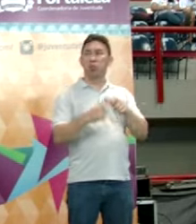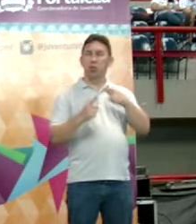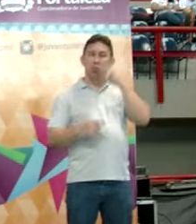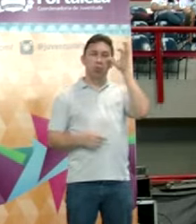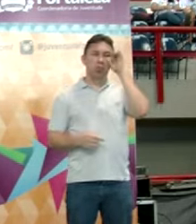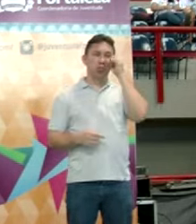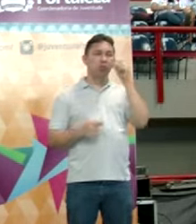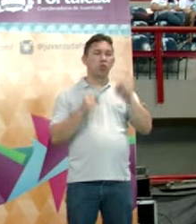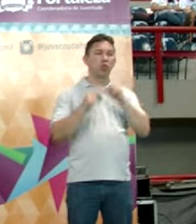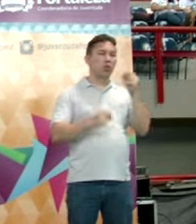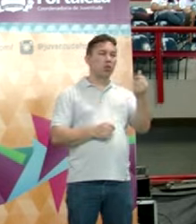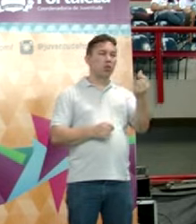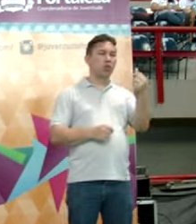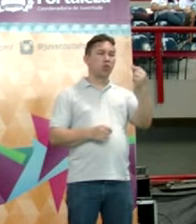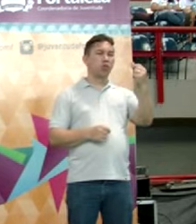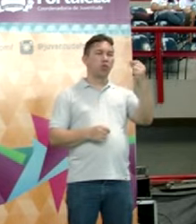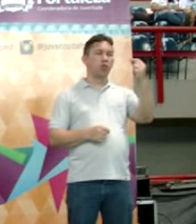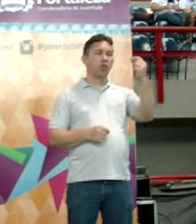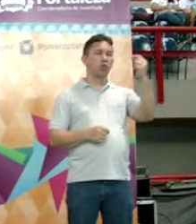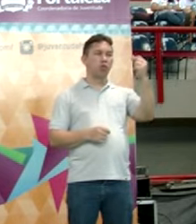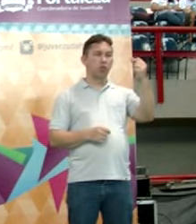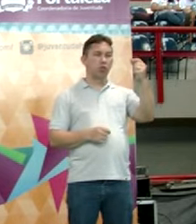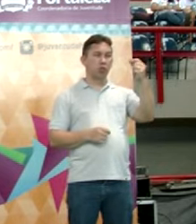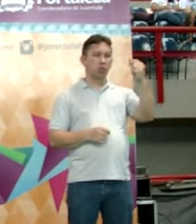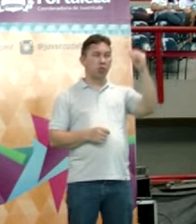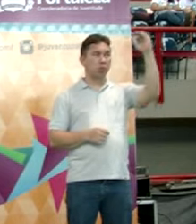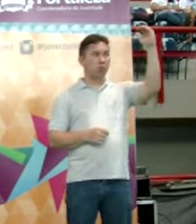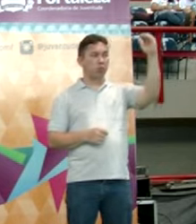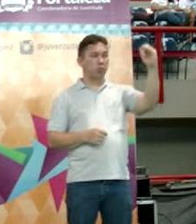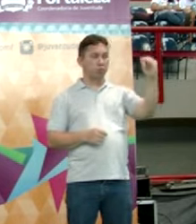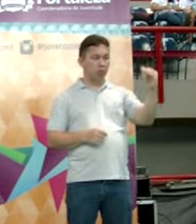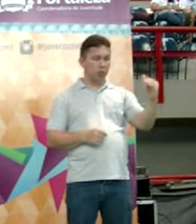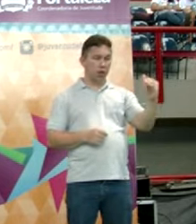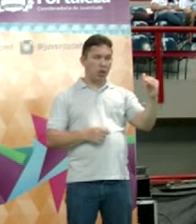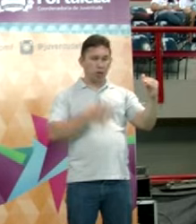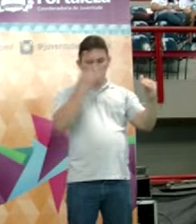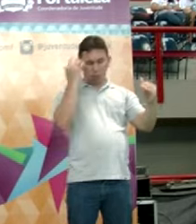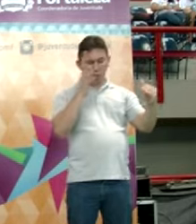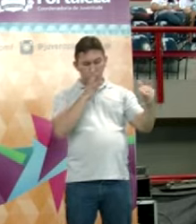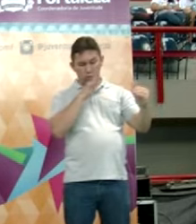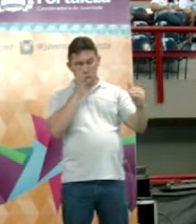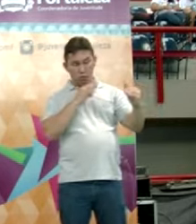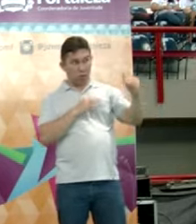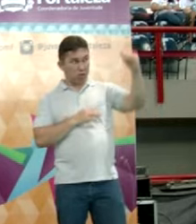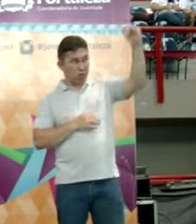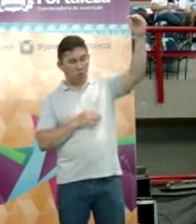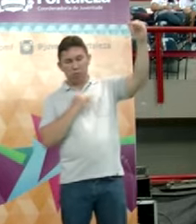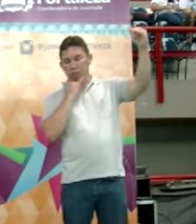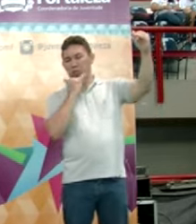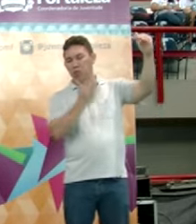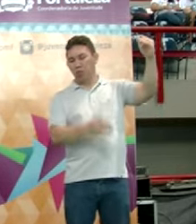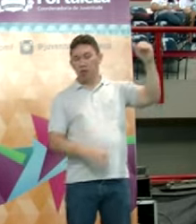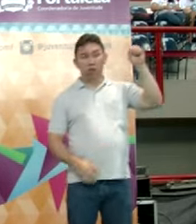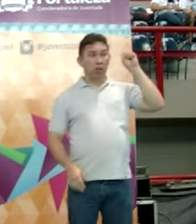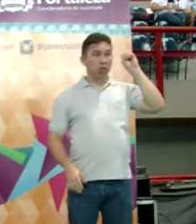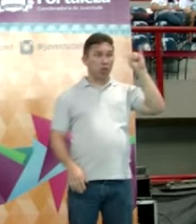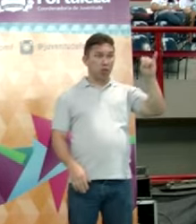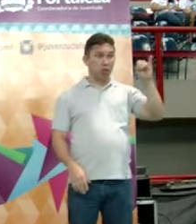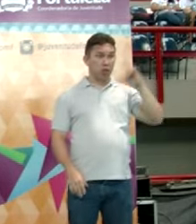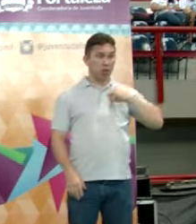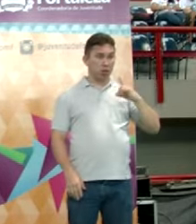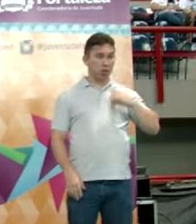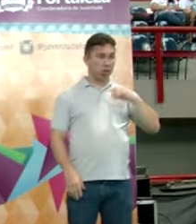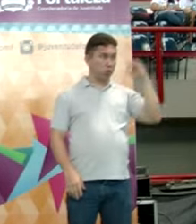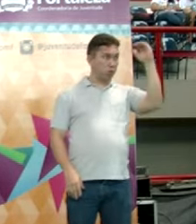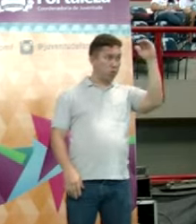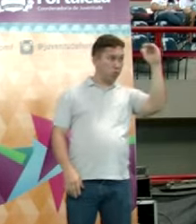procura. O que acontece com o preço? Se a galera não baixar o preço, ninguém compra. Por outro lado, se houver uma